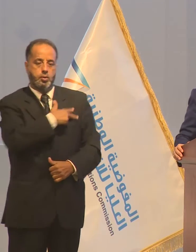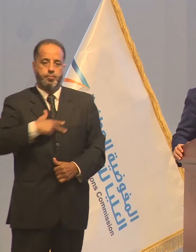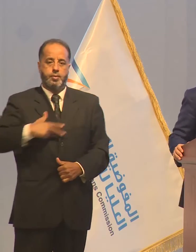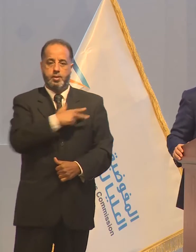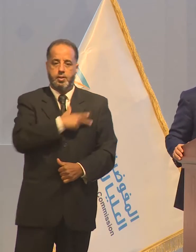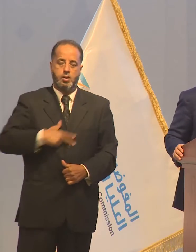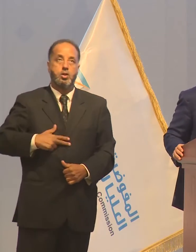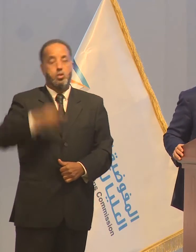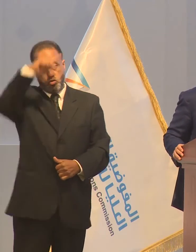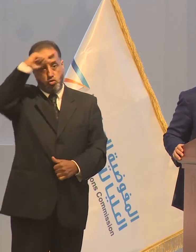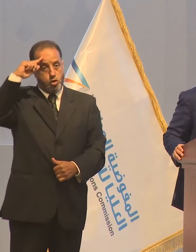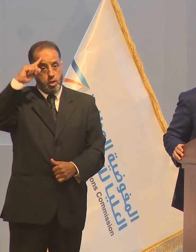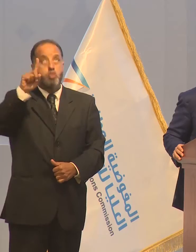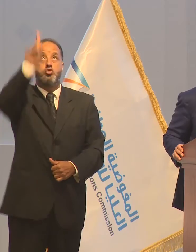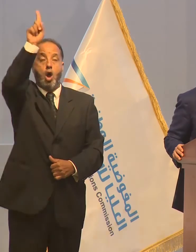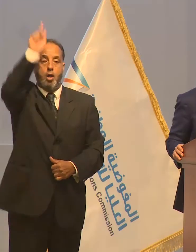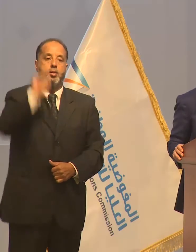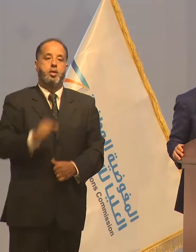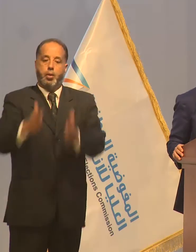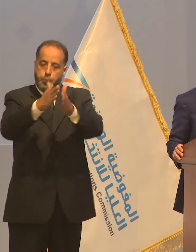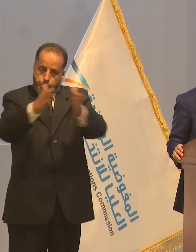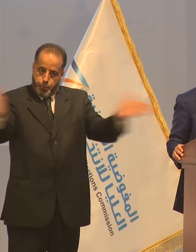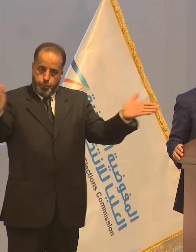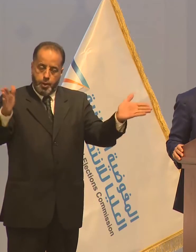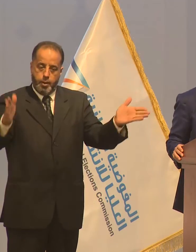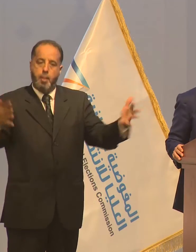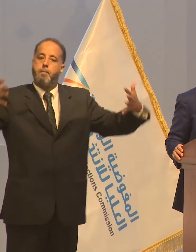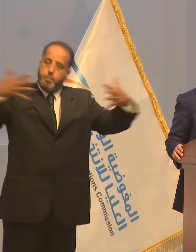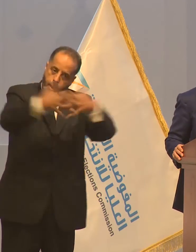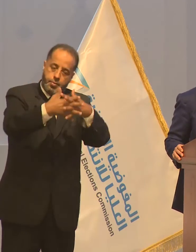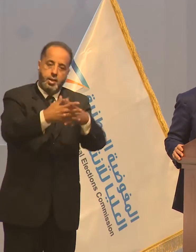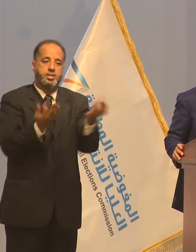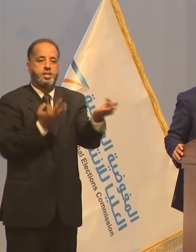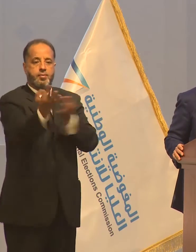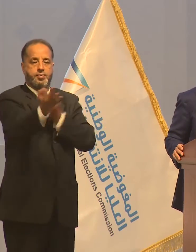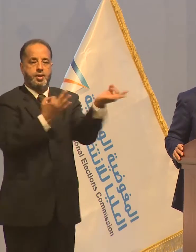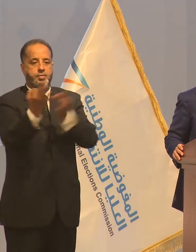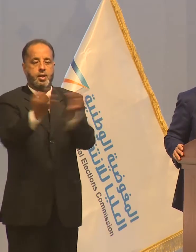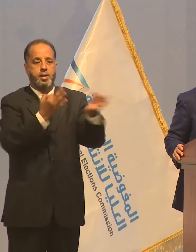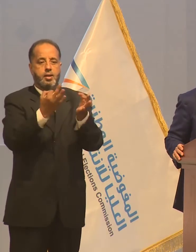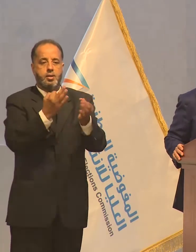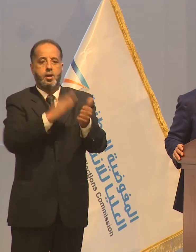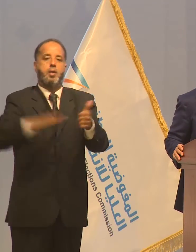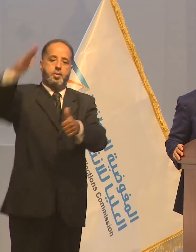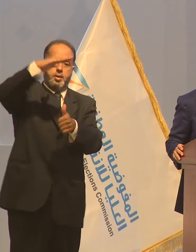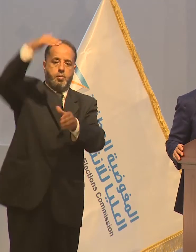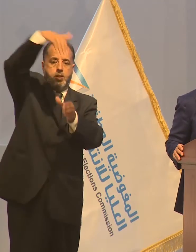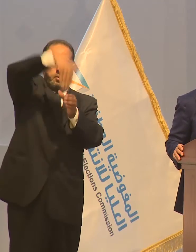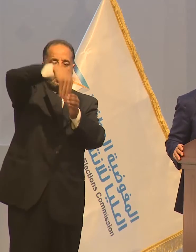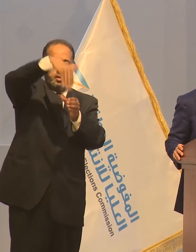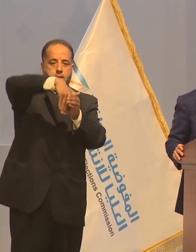أن نسخر كل جهودنا في توسيع دائرة المشاركة السياسية، أيضا في رفع نسبة الاقتراع